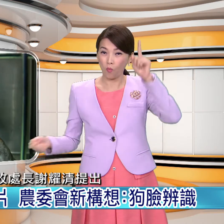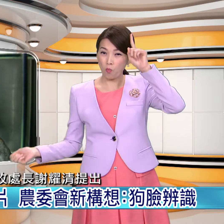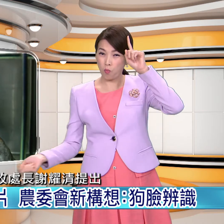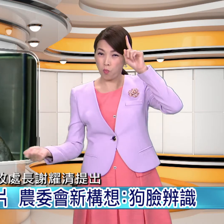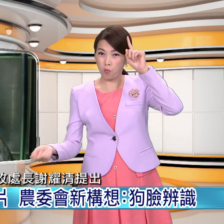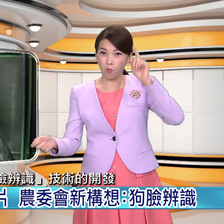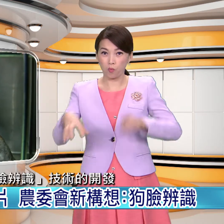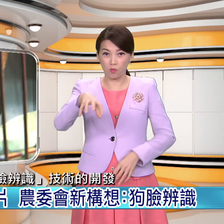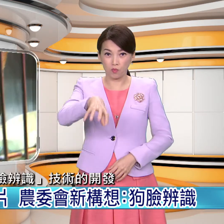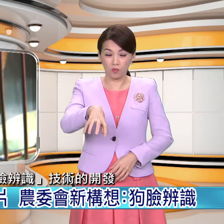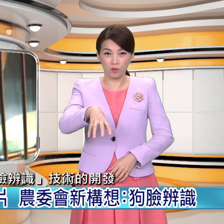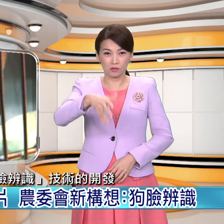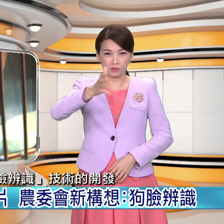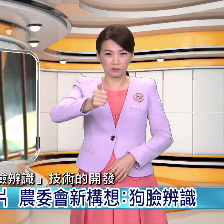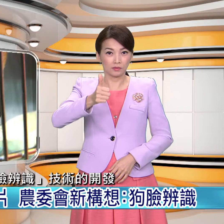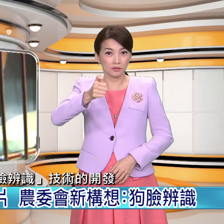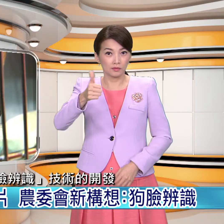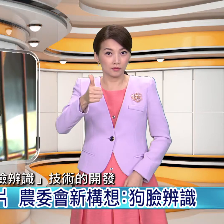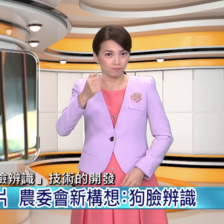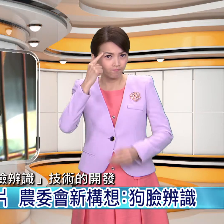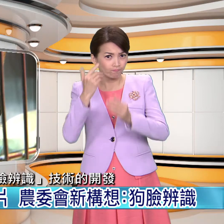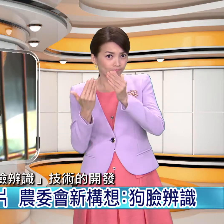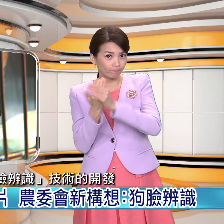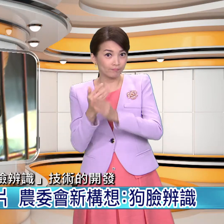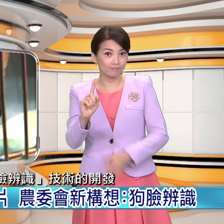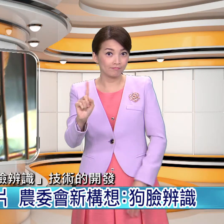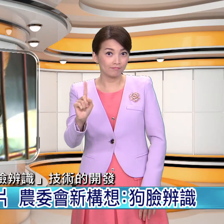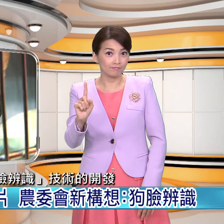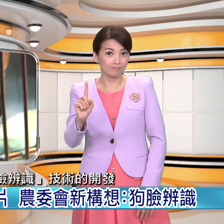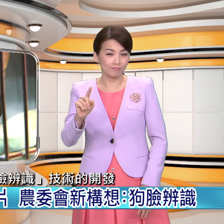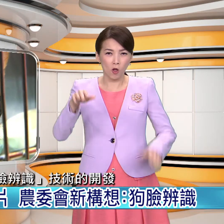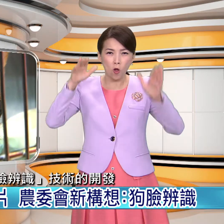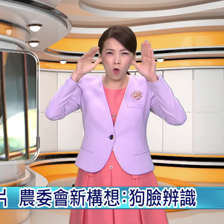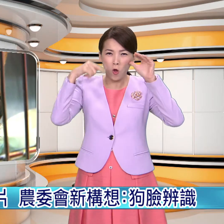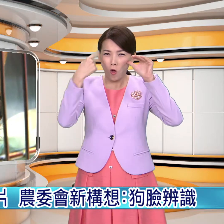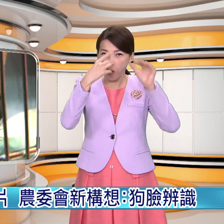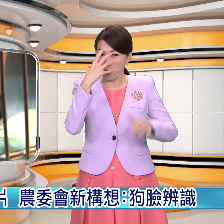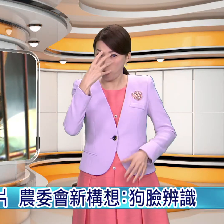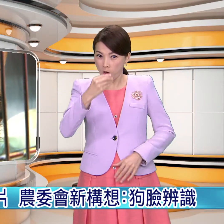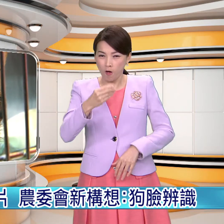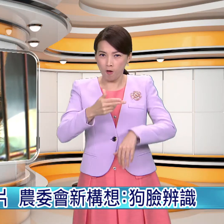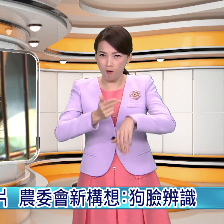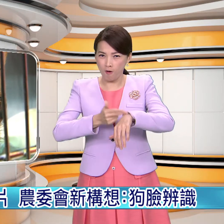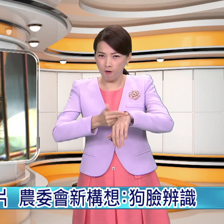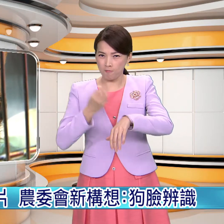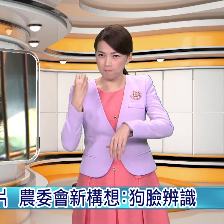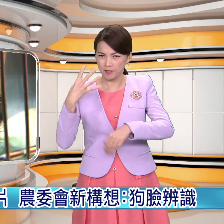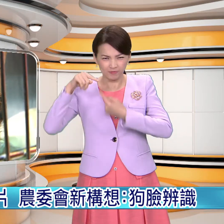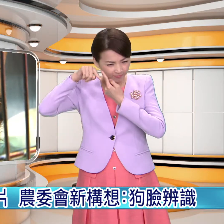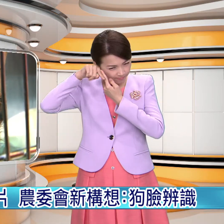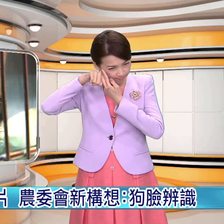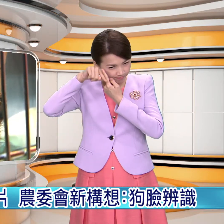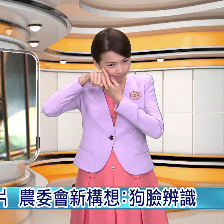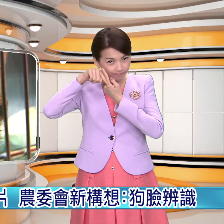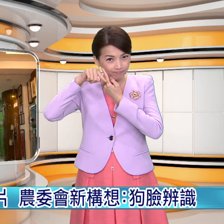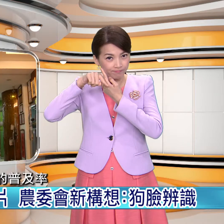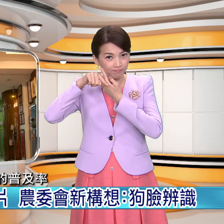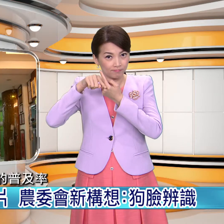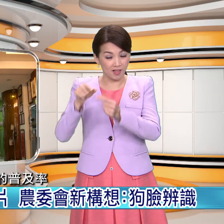出，希望借由狗脸辨识技术的开发，来替代宠物晶片，提升宠